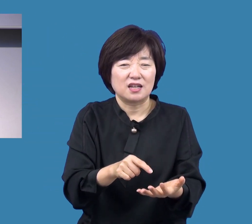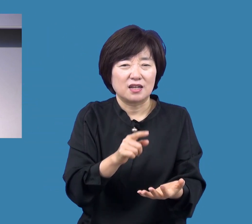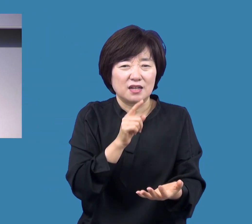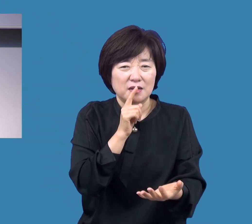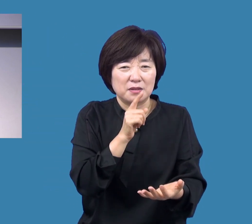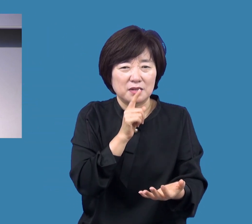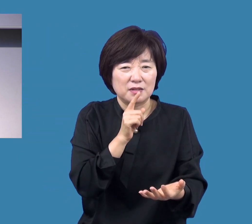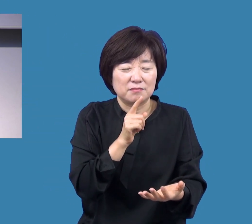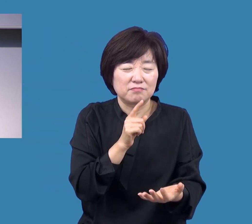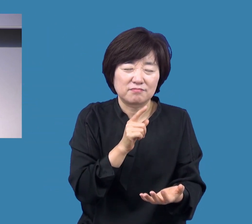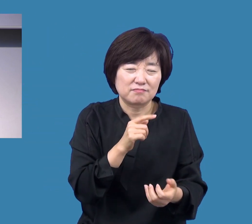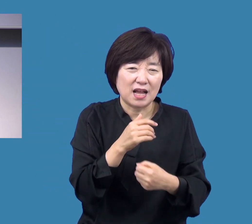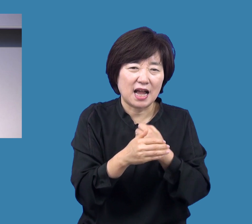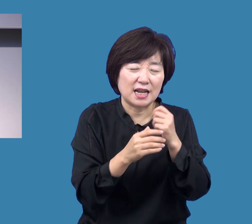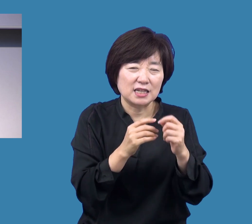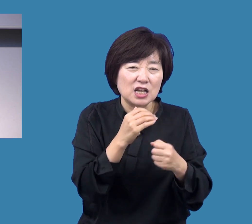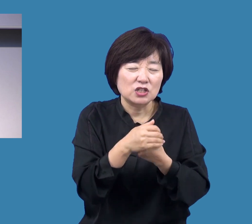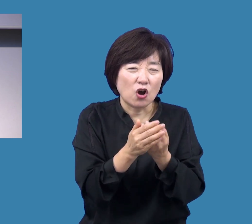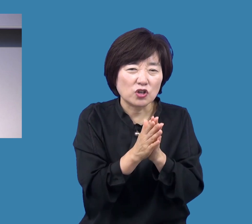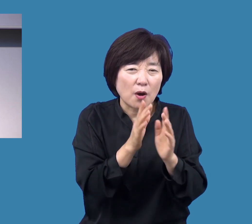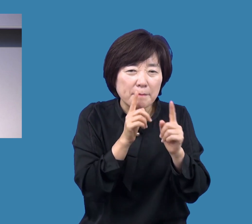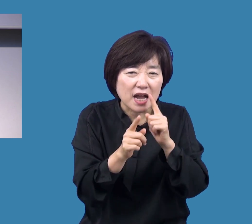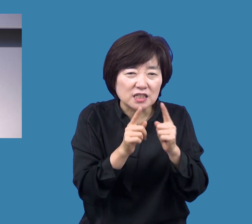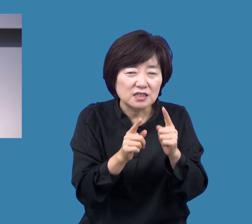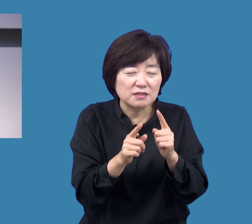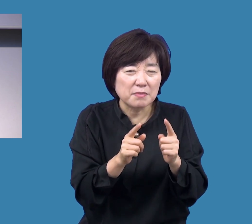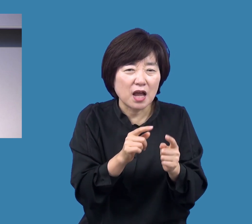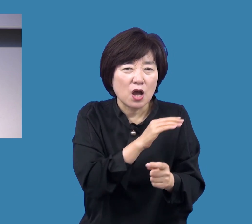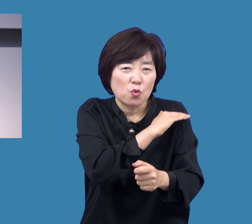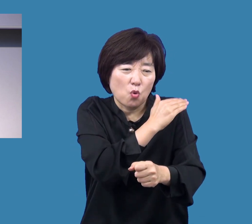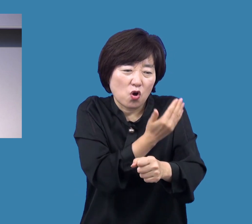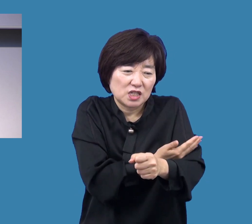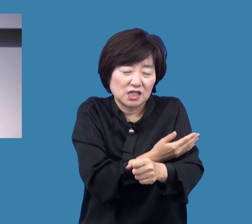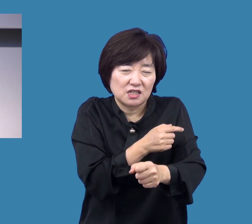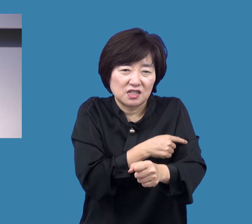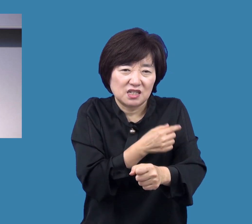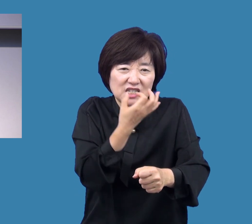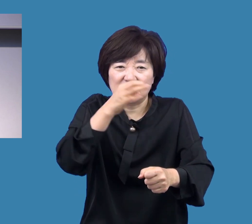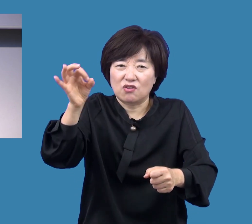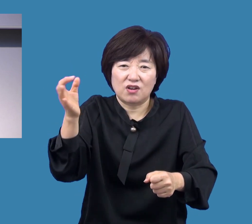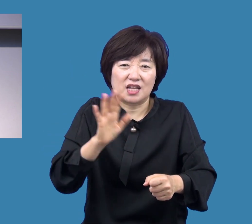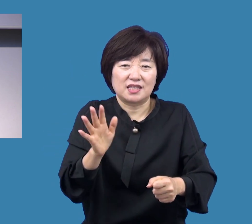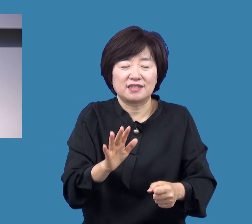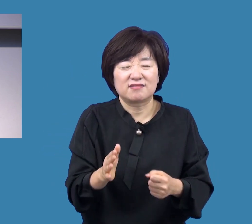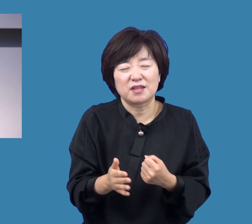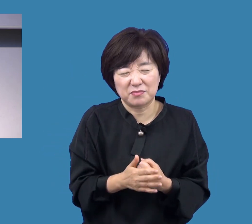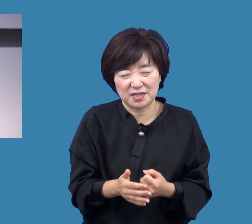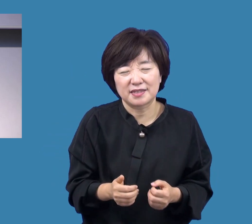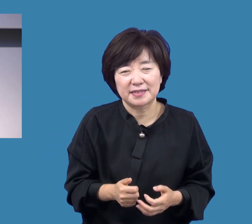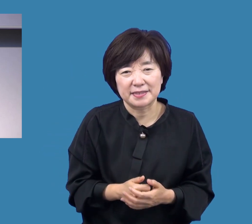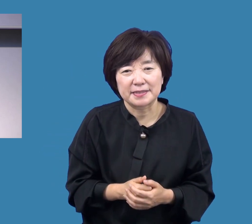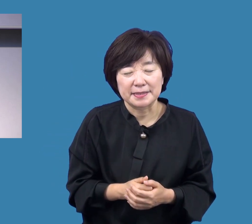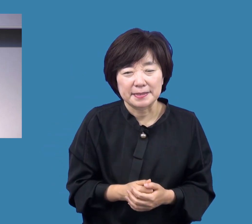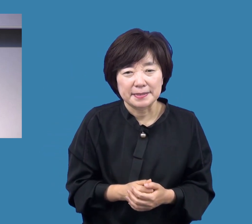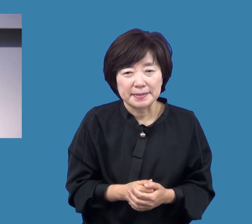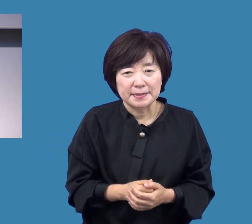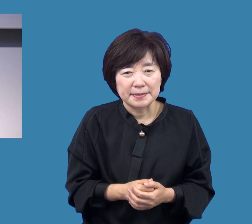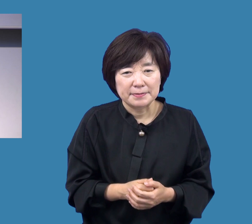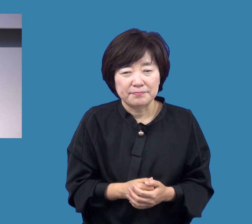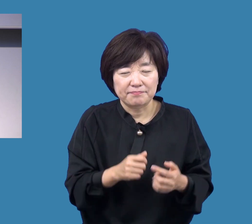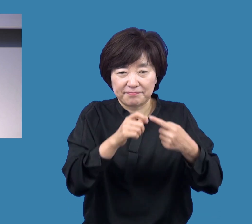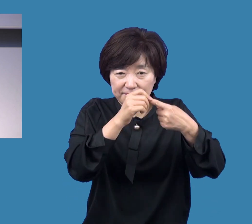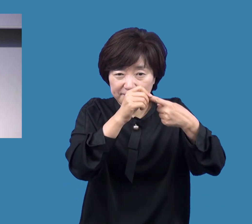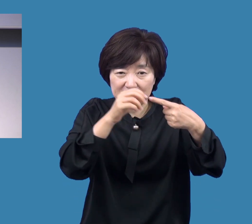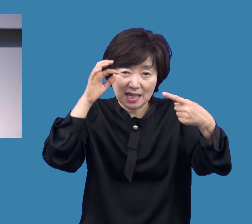실질적으로 내가 성경의 권위를 인정 안 하는 거예요. 성경에서 그렇게 얘기하는데. 아멘. 자기가 그 마음이 있어야